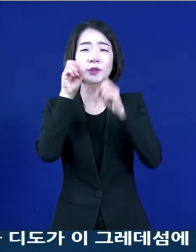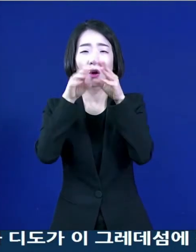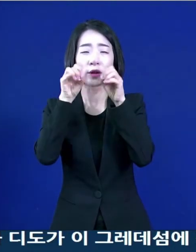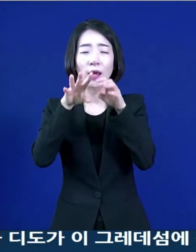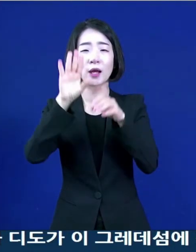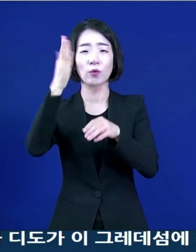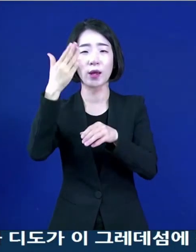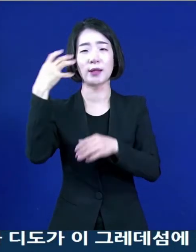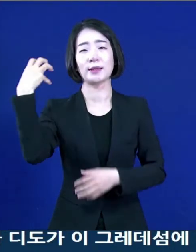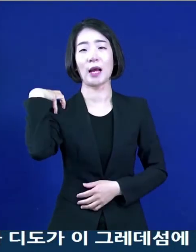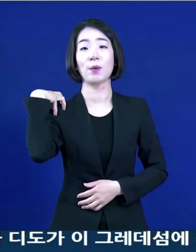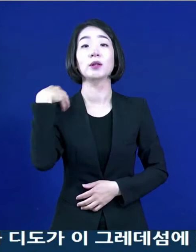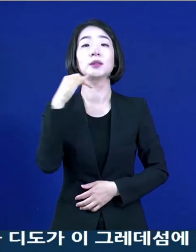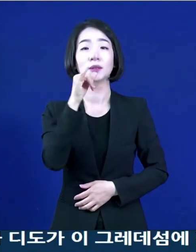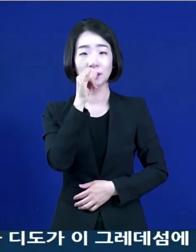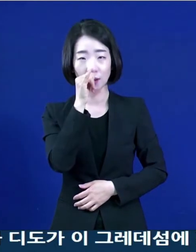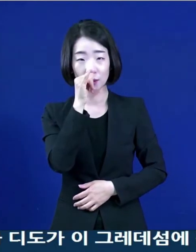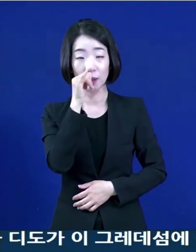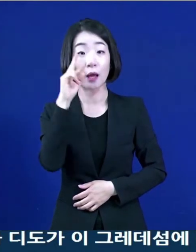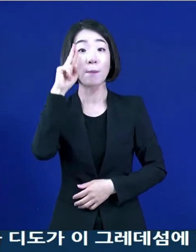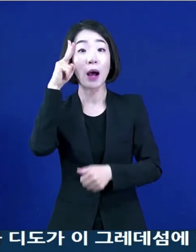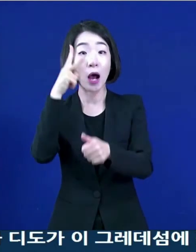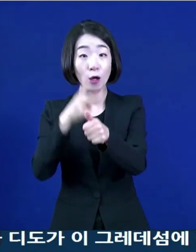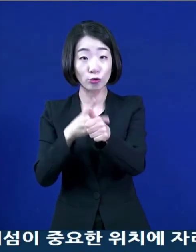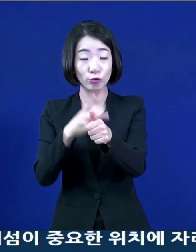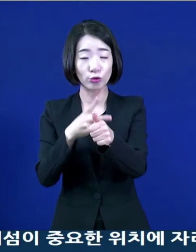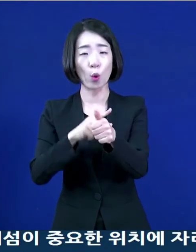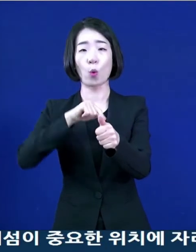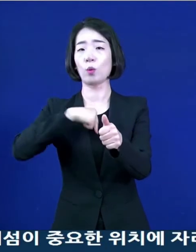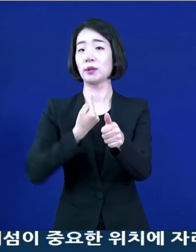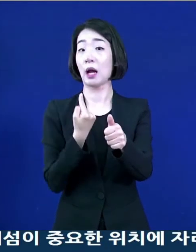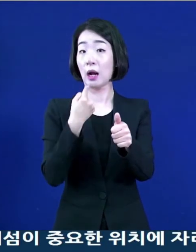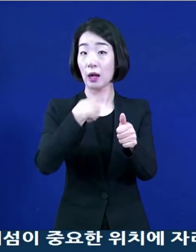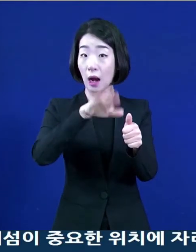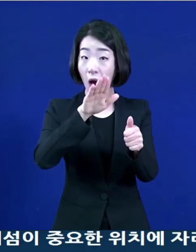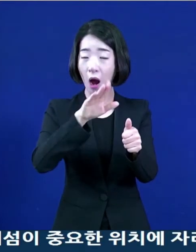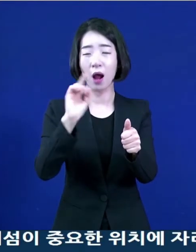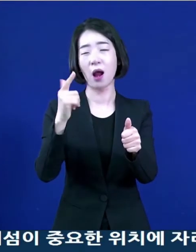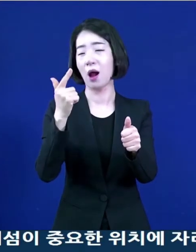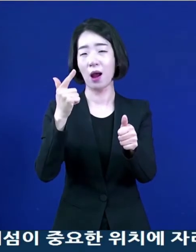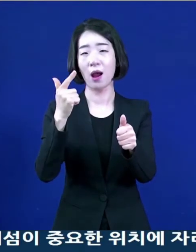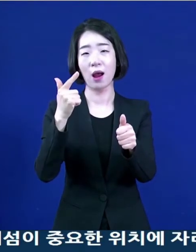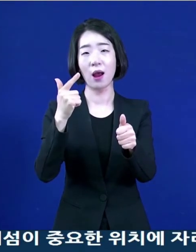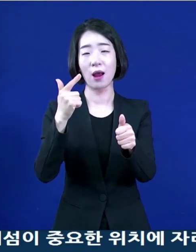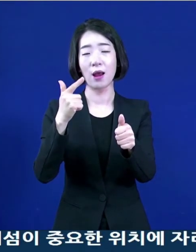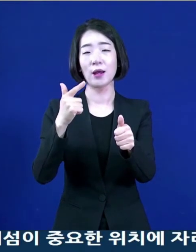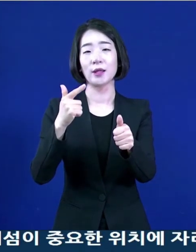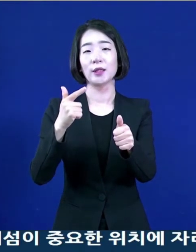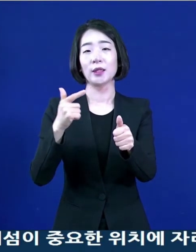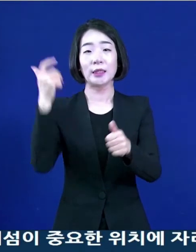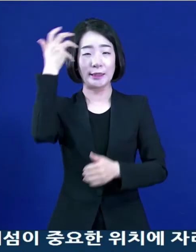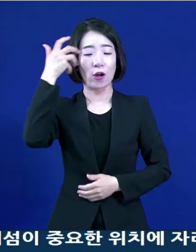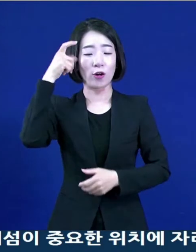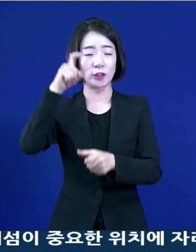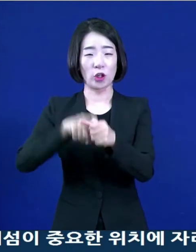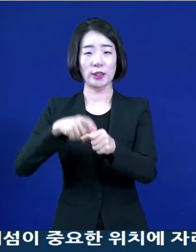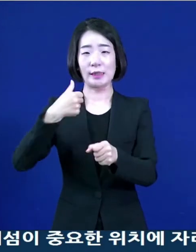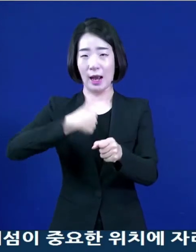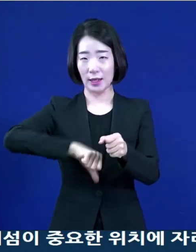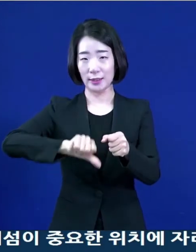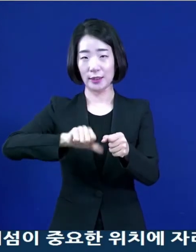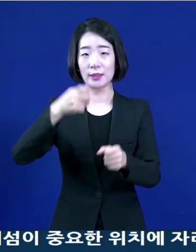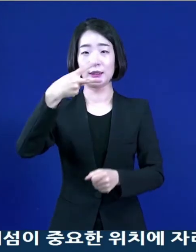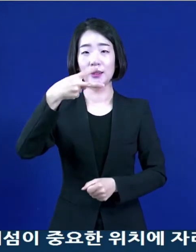것입니다. 바울은 혼자 가지 않았습니다. 영적인 아들이요 또 동역자인 디도와